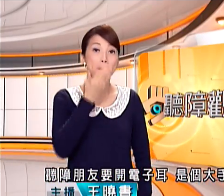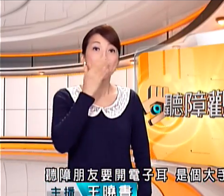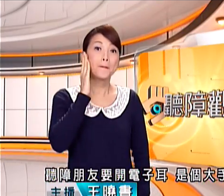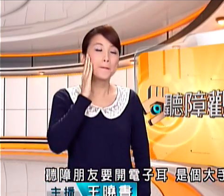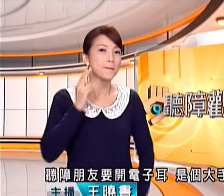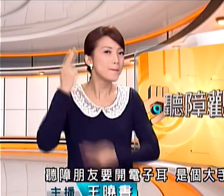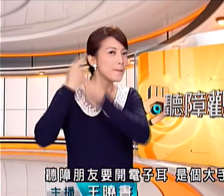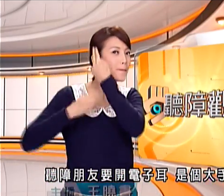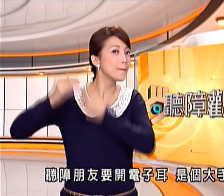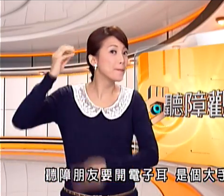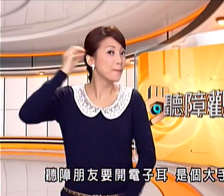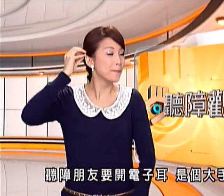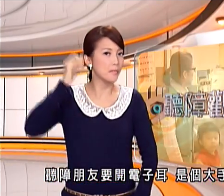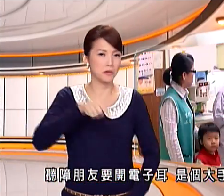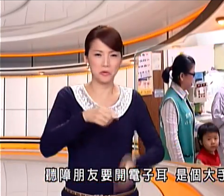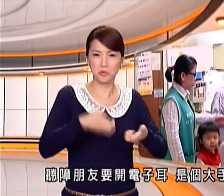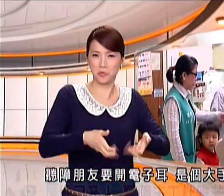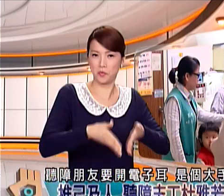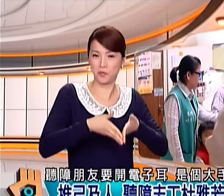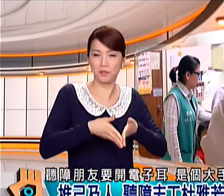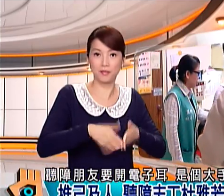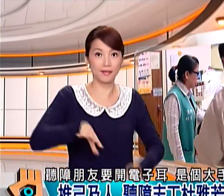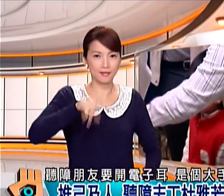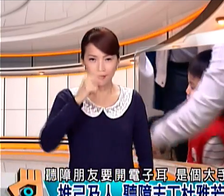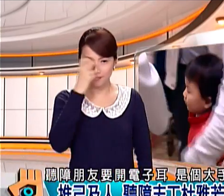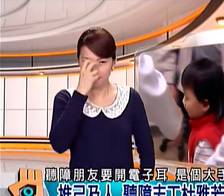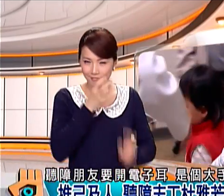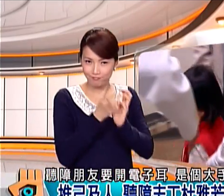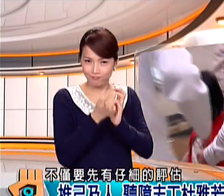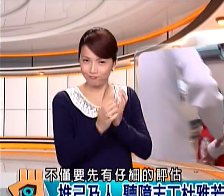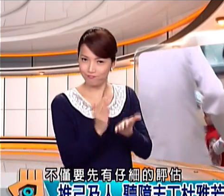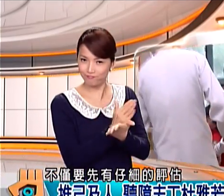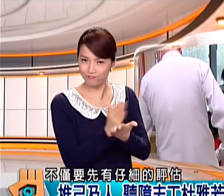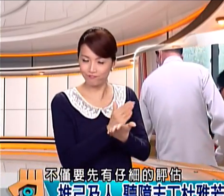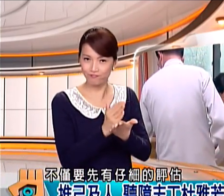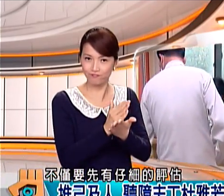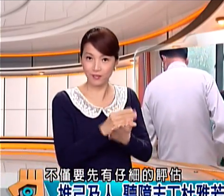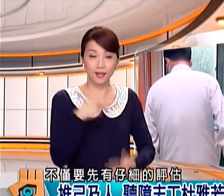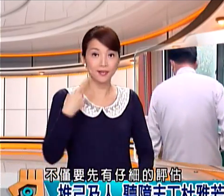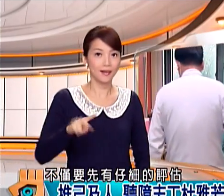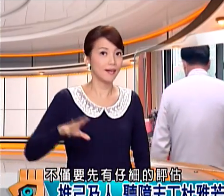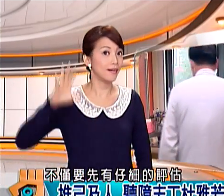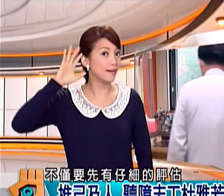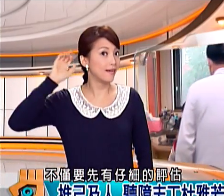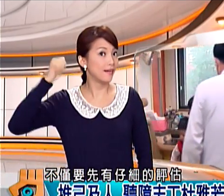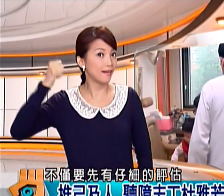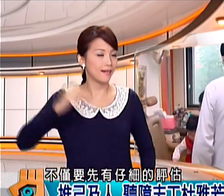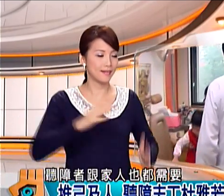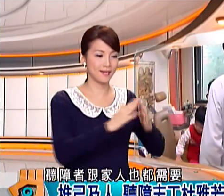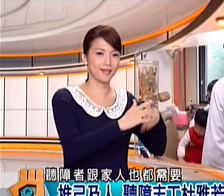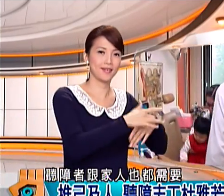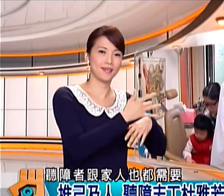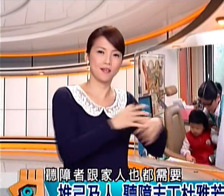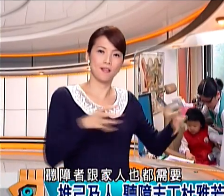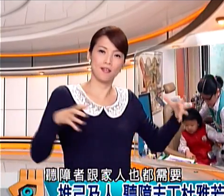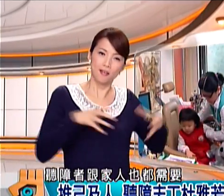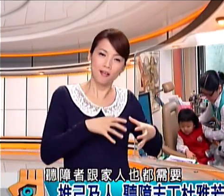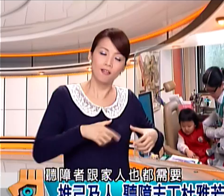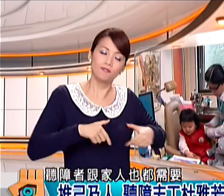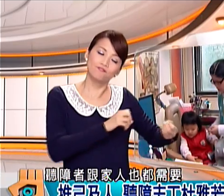听障朋友要开电子耳是个大手术，不仅要先有仔细的评估，听障者跟家人也都